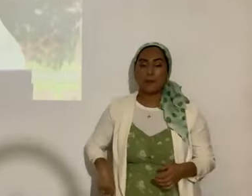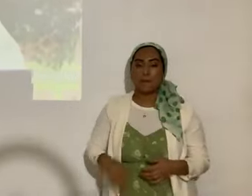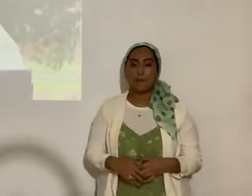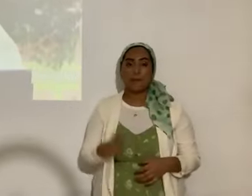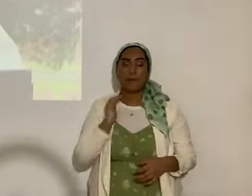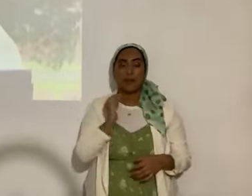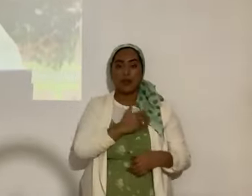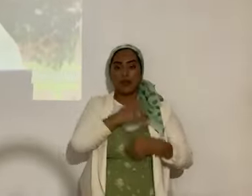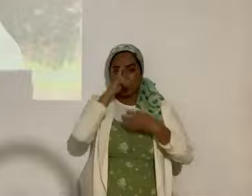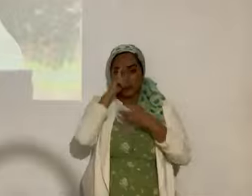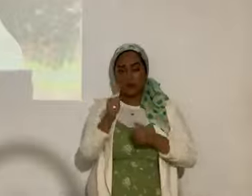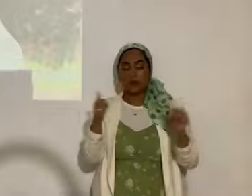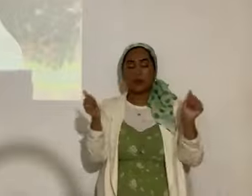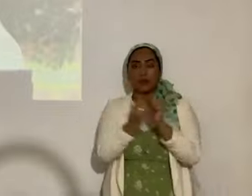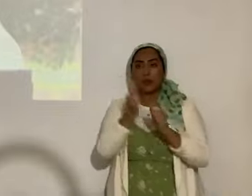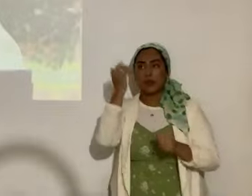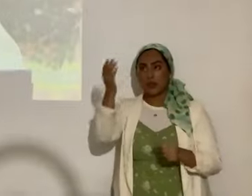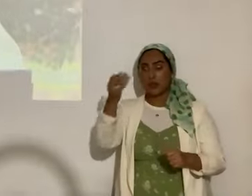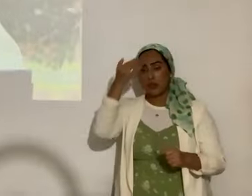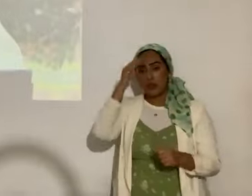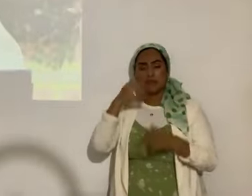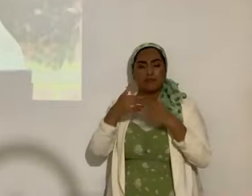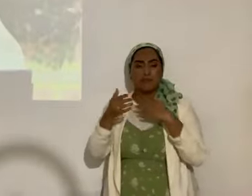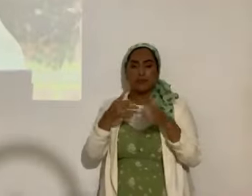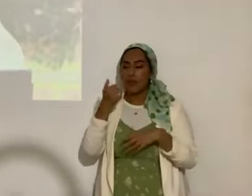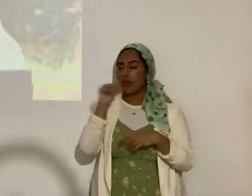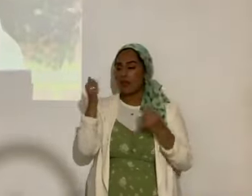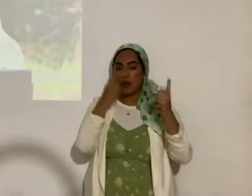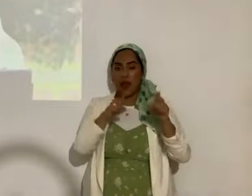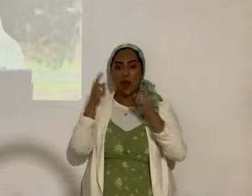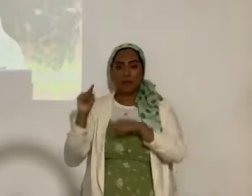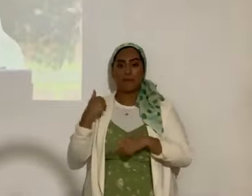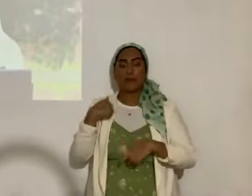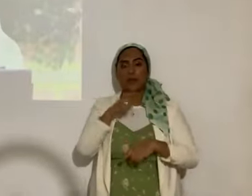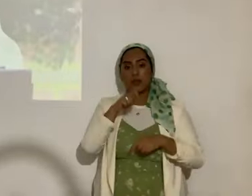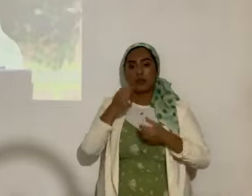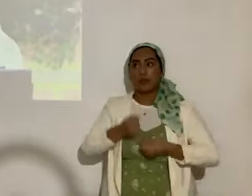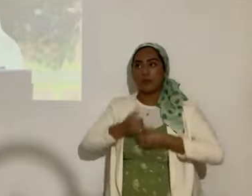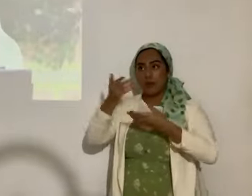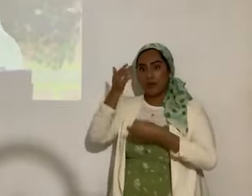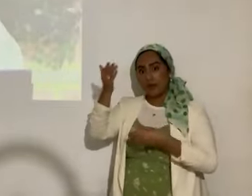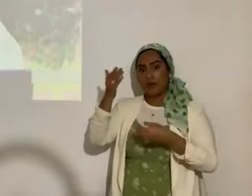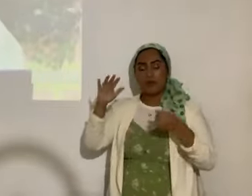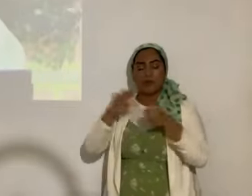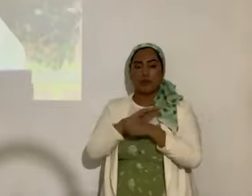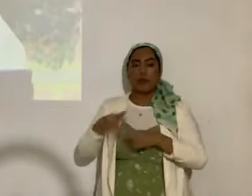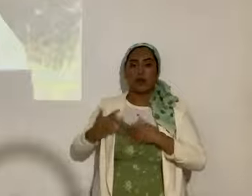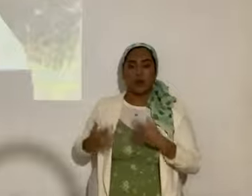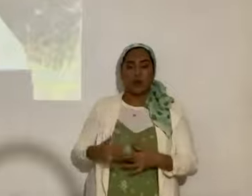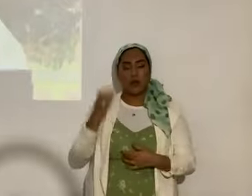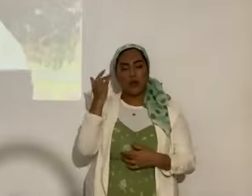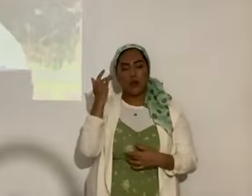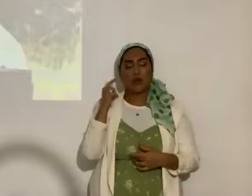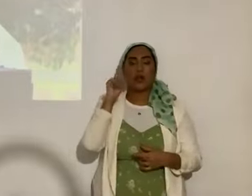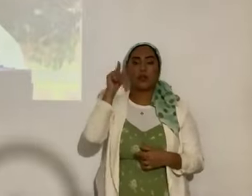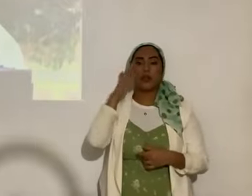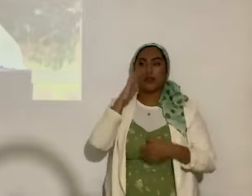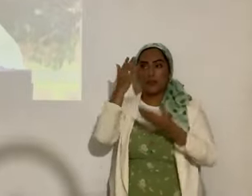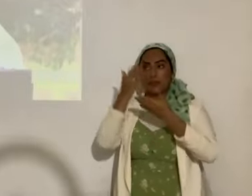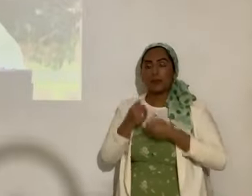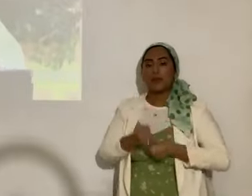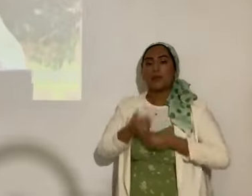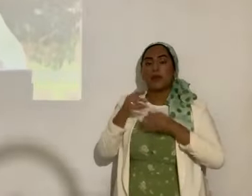nuestra confianza está en Elohim pase lo que pase tenemos que entregarnos a él de todo corazón porque él nos va a